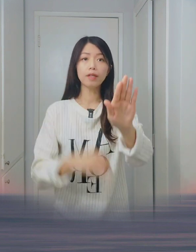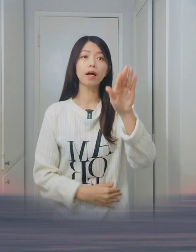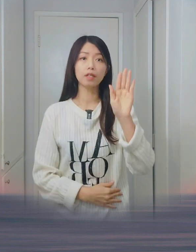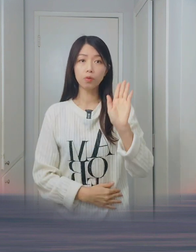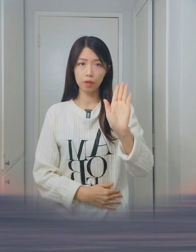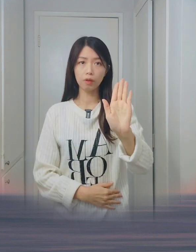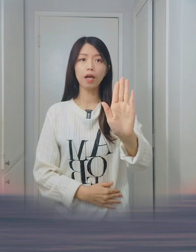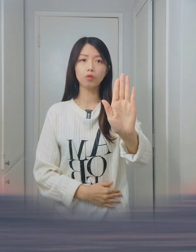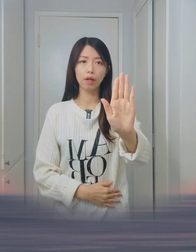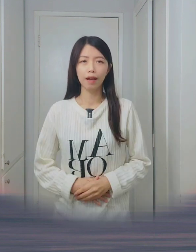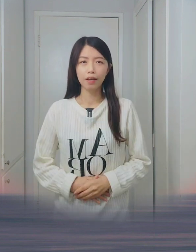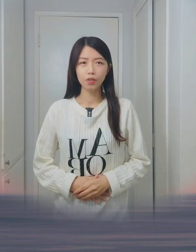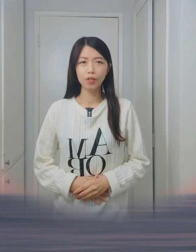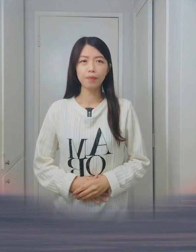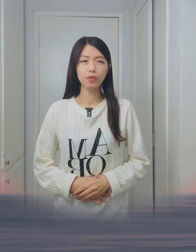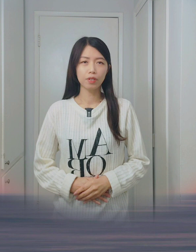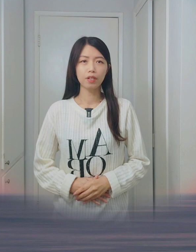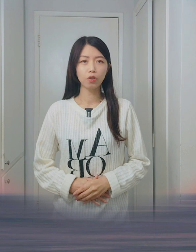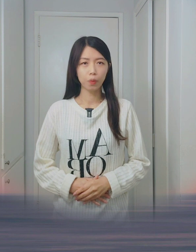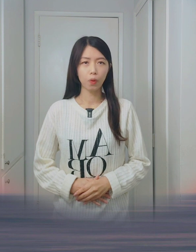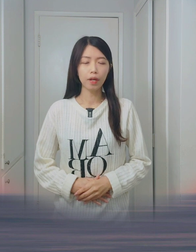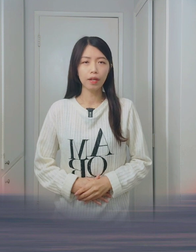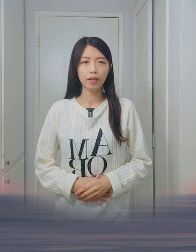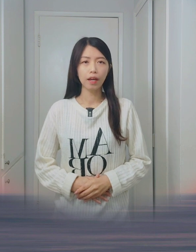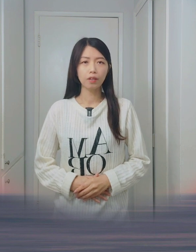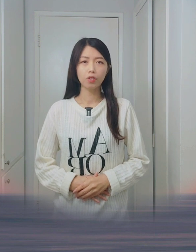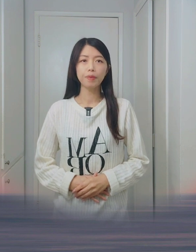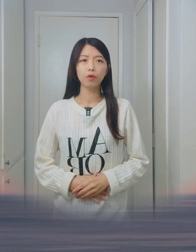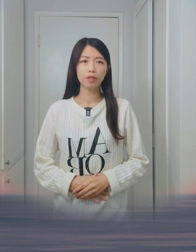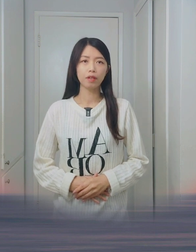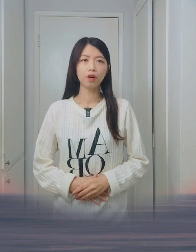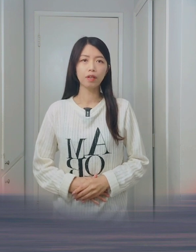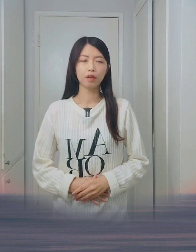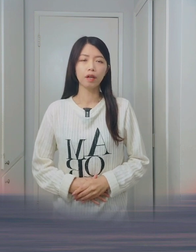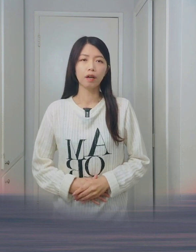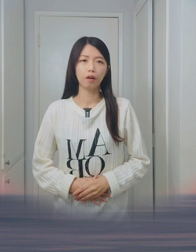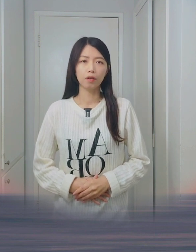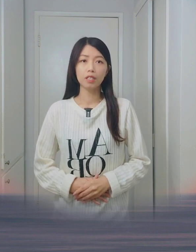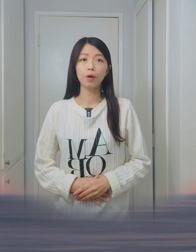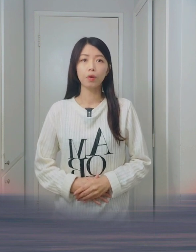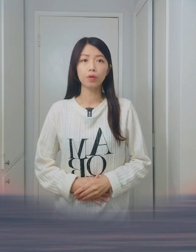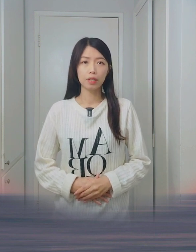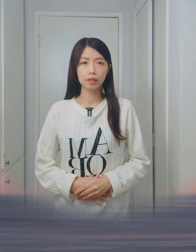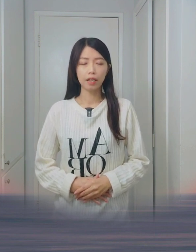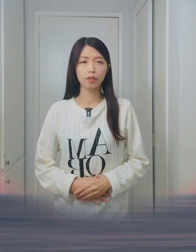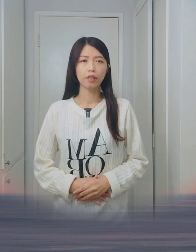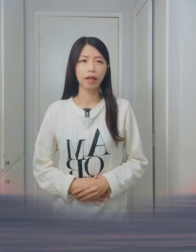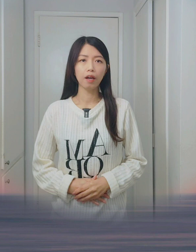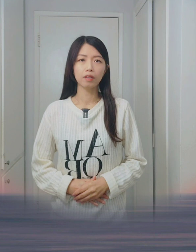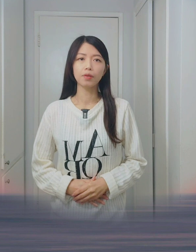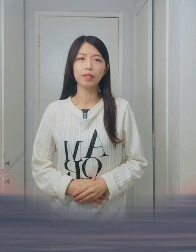손 생략하시고 이렇게 하셔도 돼요. 주님이 주실 축복. 일단 주님이라고 한 뜻의 수어는 지화로 지읒을